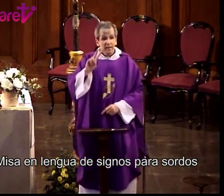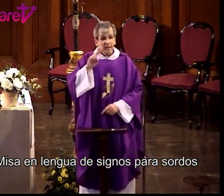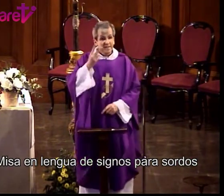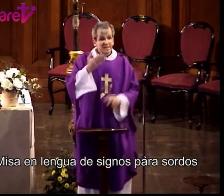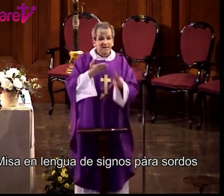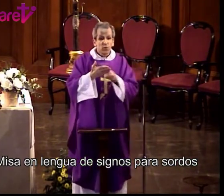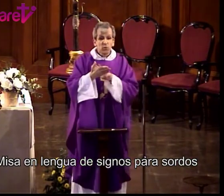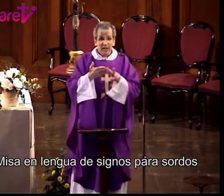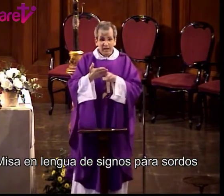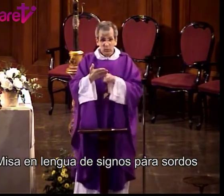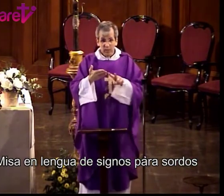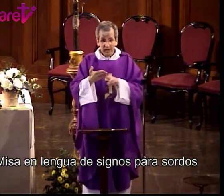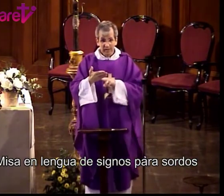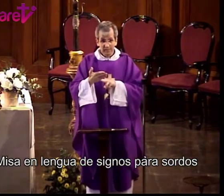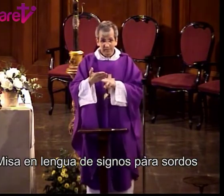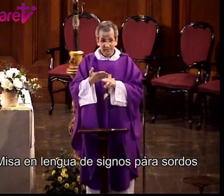Esta segunda lectura